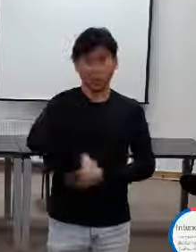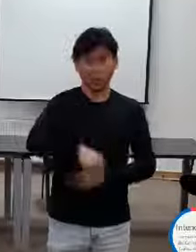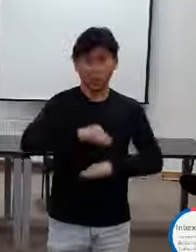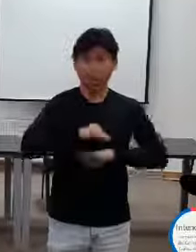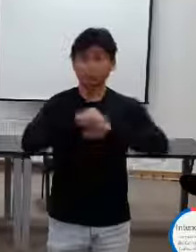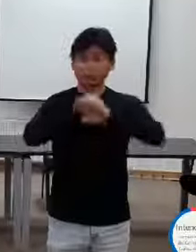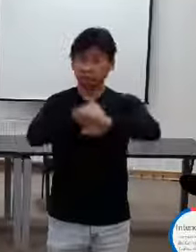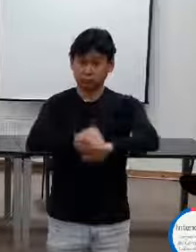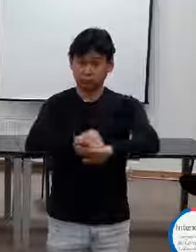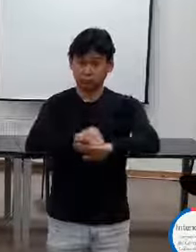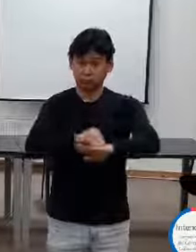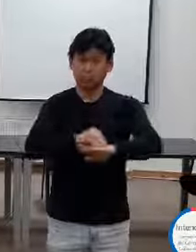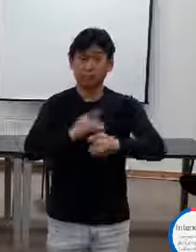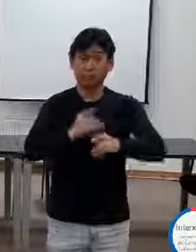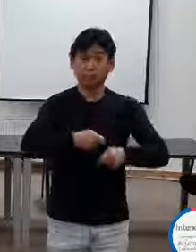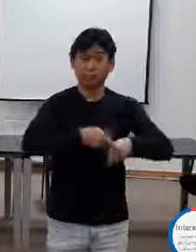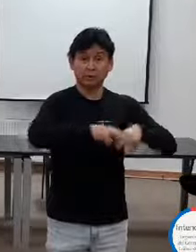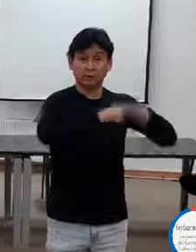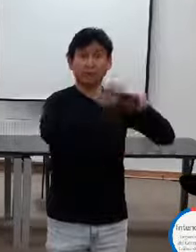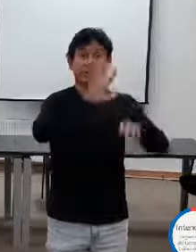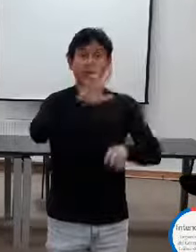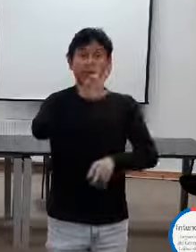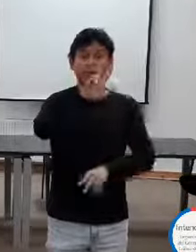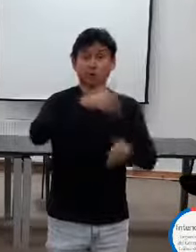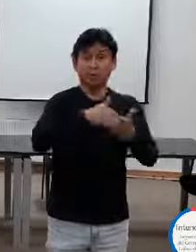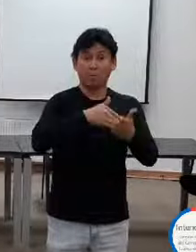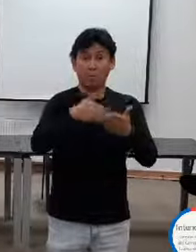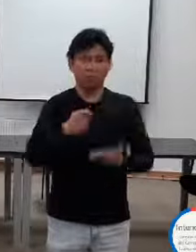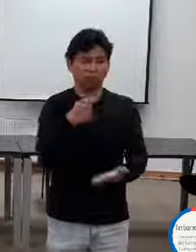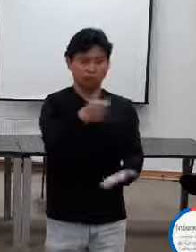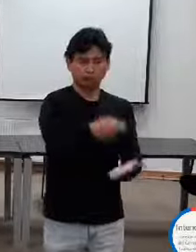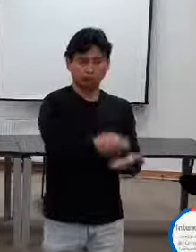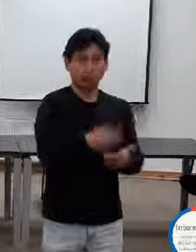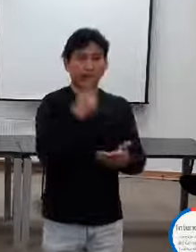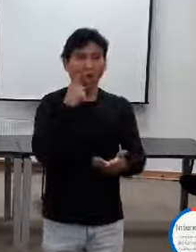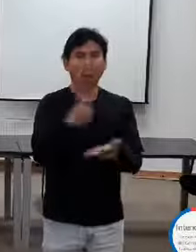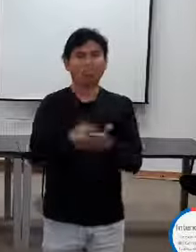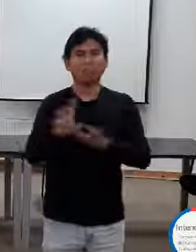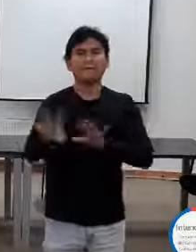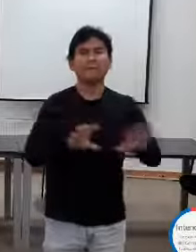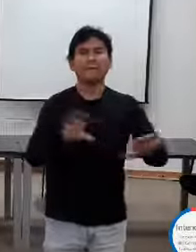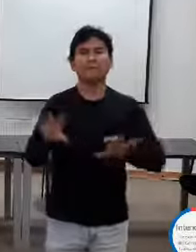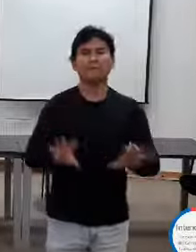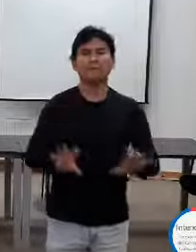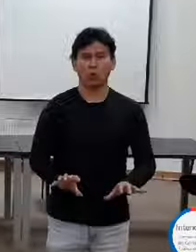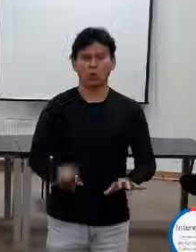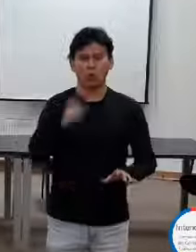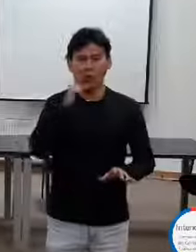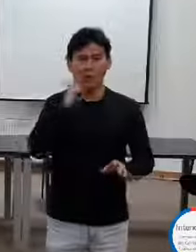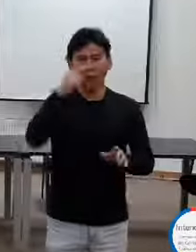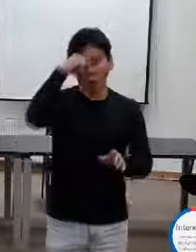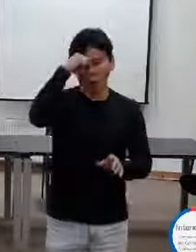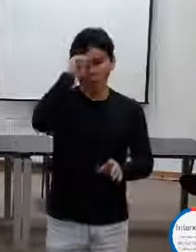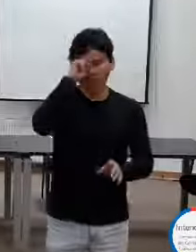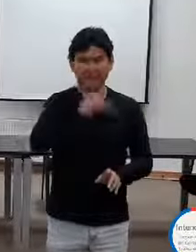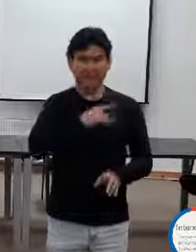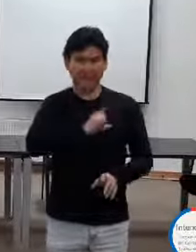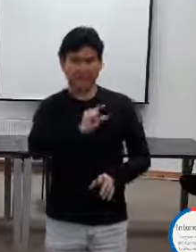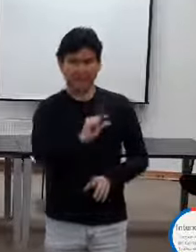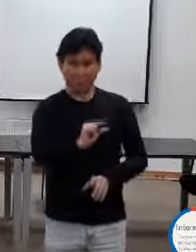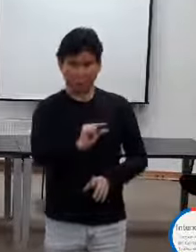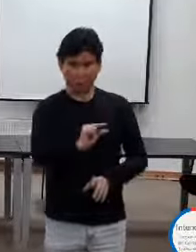anunciamos que se invertirán más de 58 millones de pesos para adquirir diferentes equipos para el Hospital de Chile